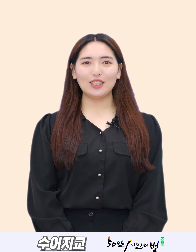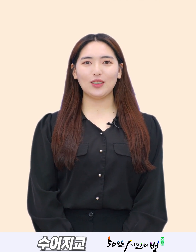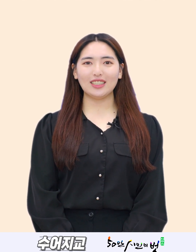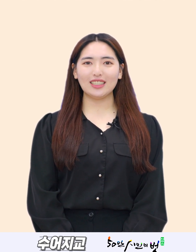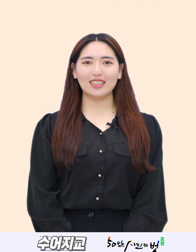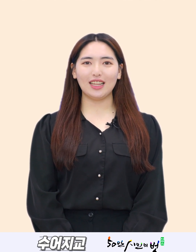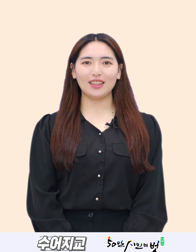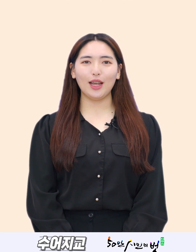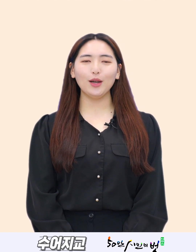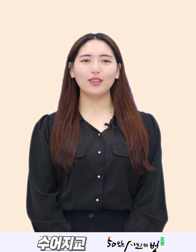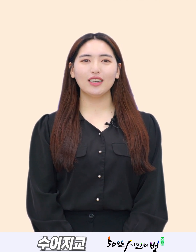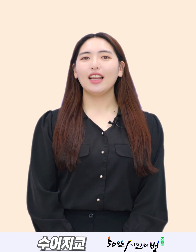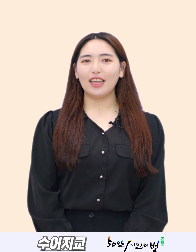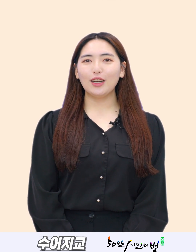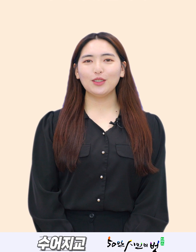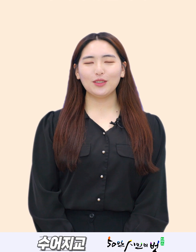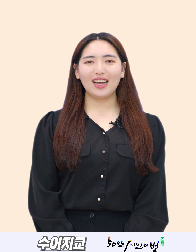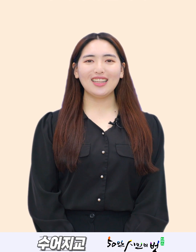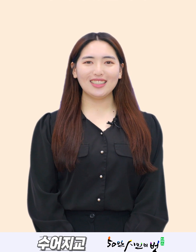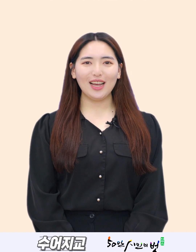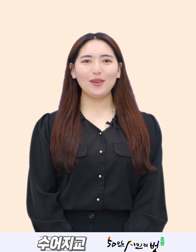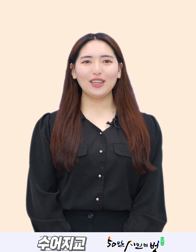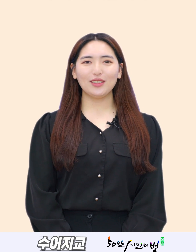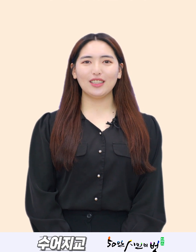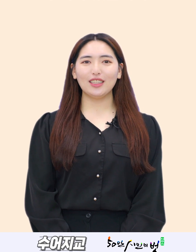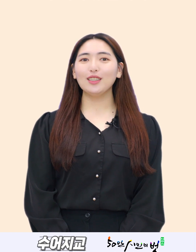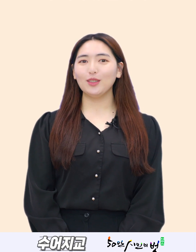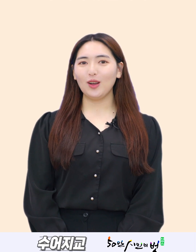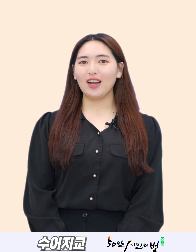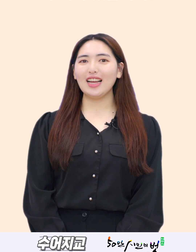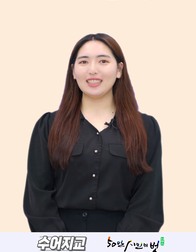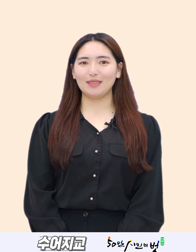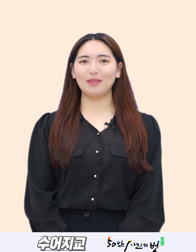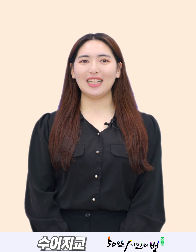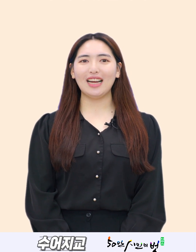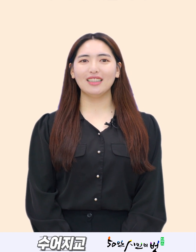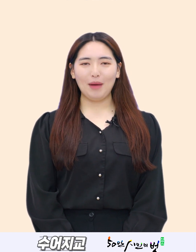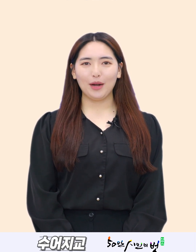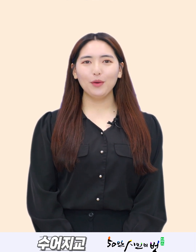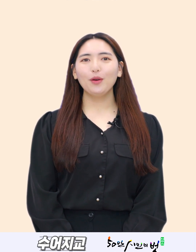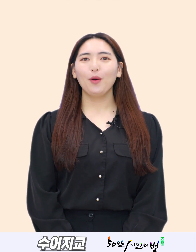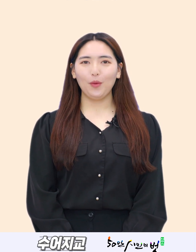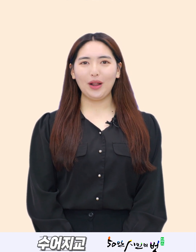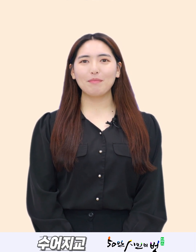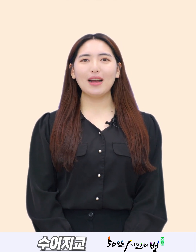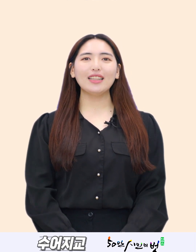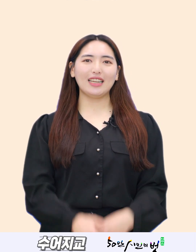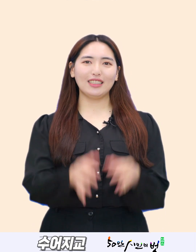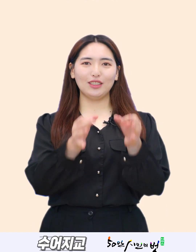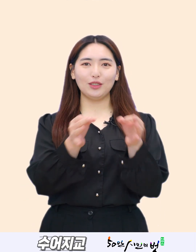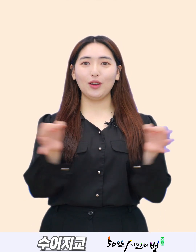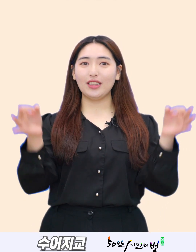적 있으실 텐데요. 이런 순간에 사용할 수 있는 수어가 있습니다. 바로 오랜만이라는